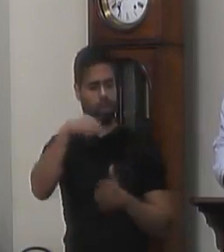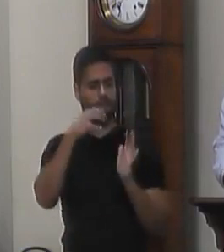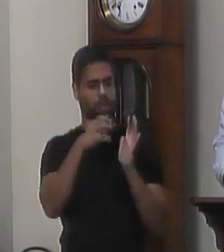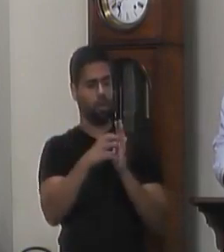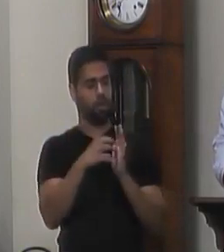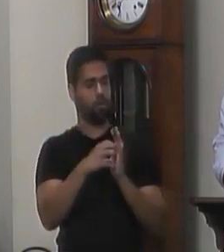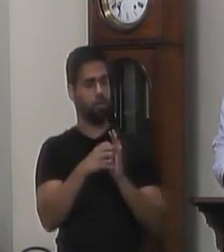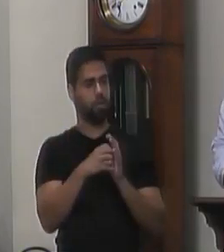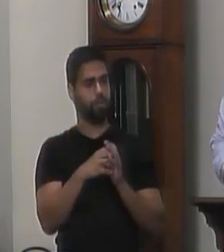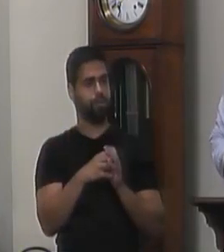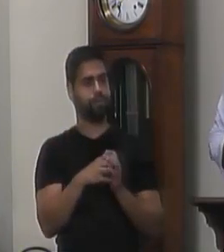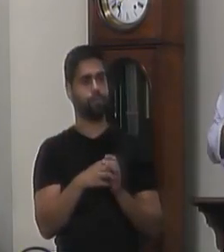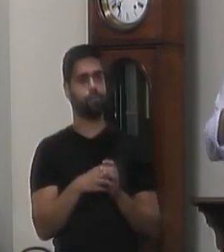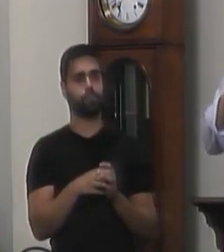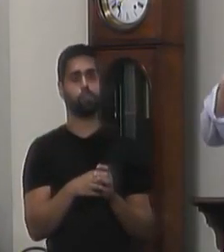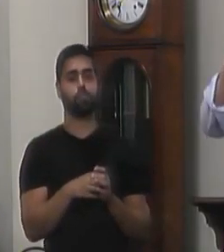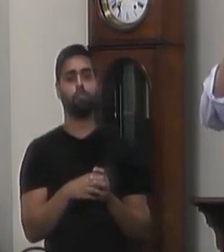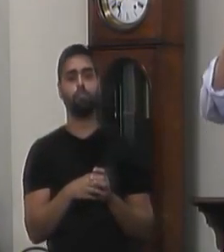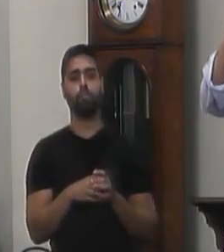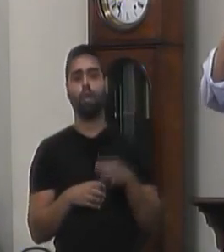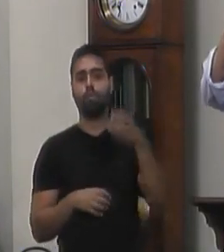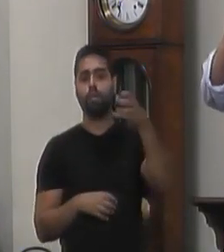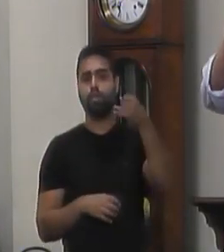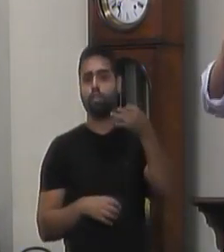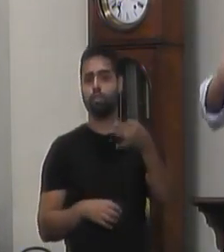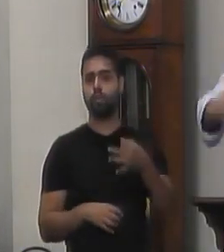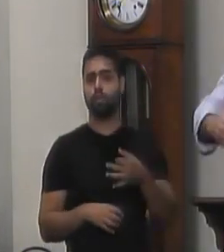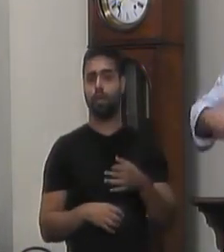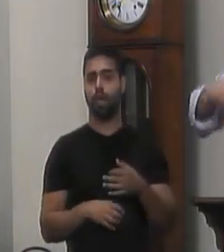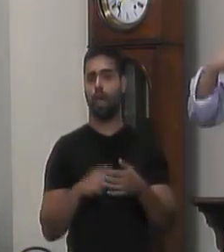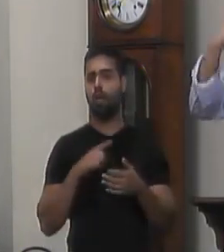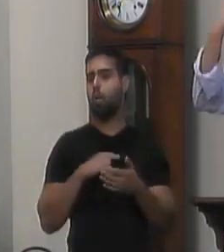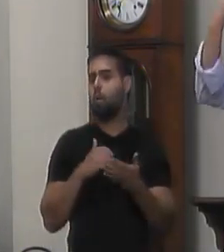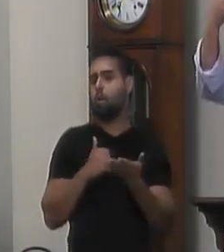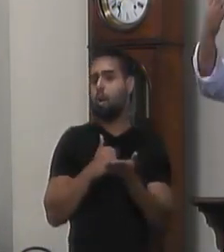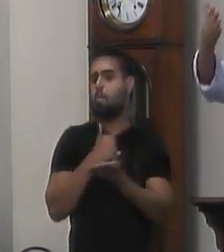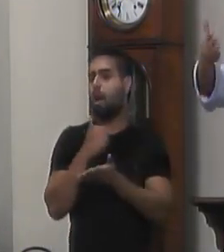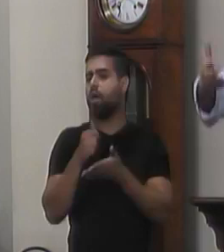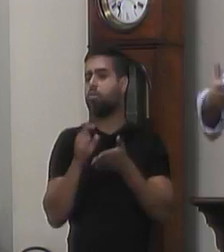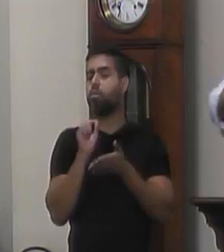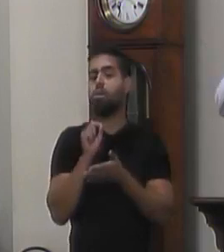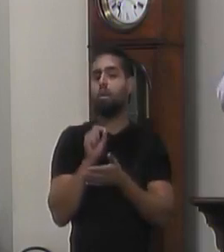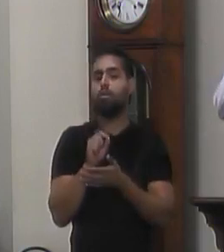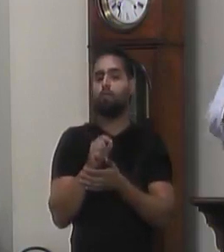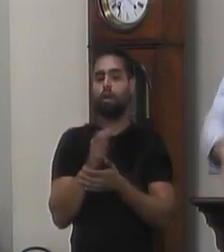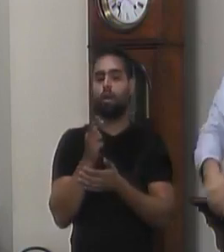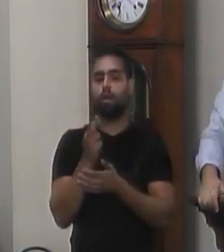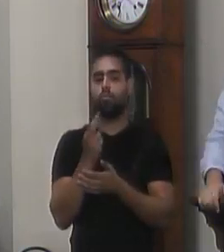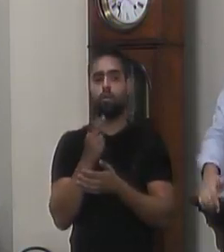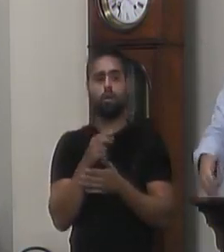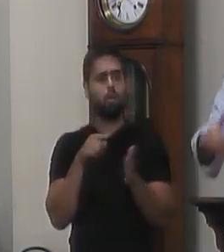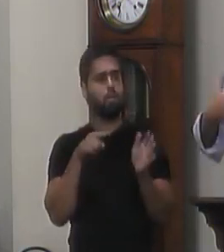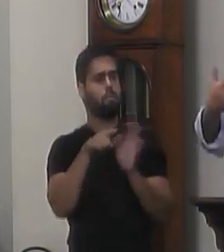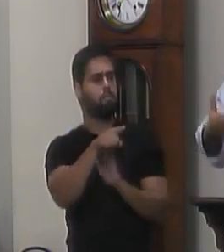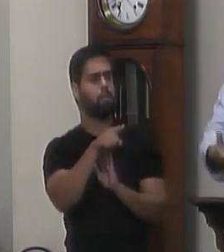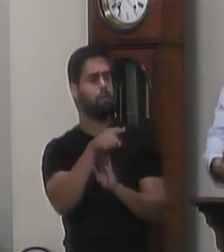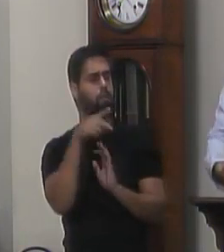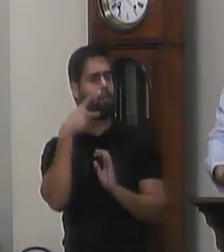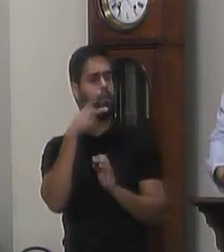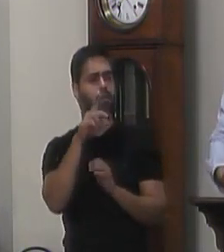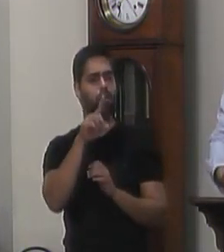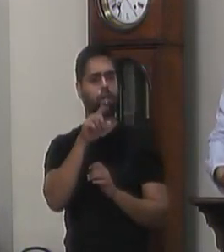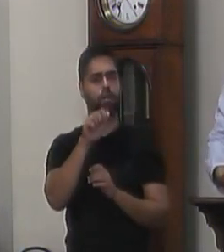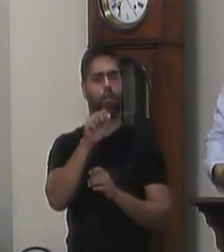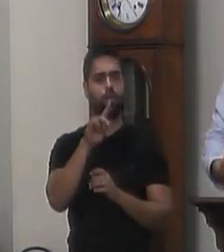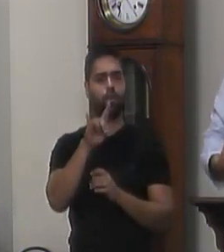casa, para poder dar uma explicação baseada em que foi a decisão dele. Eu até perguntei ao vereador David no dia que ele anunciou aqui,